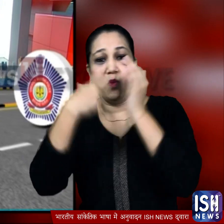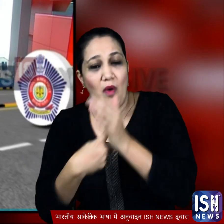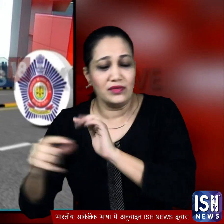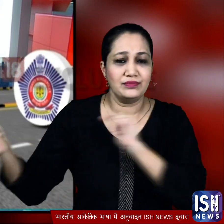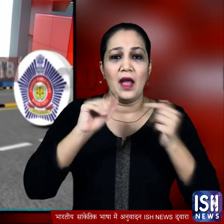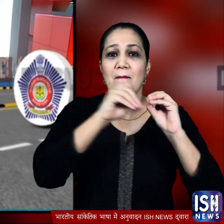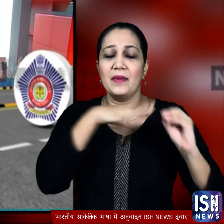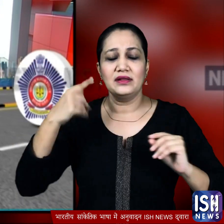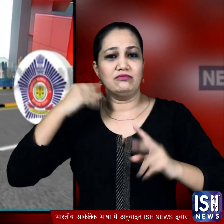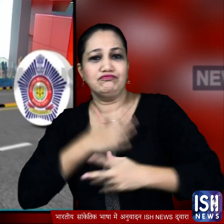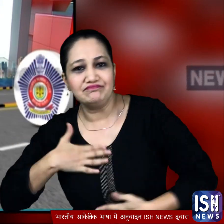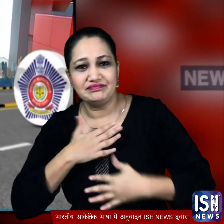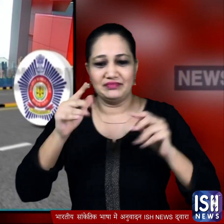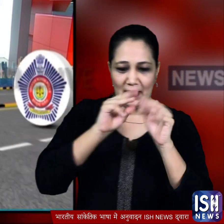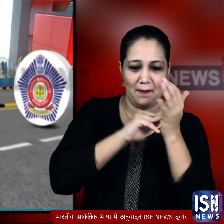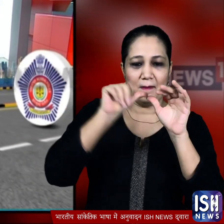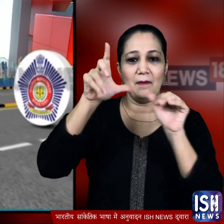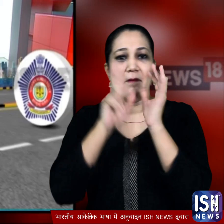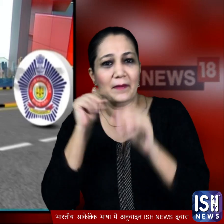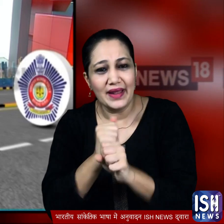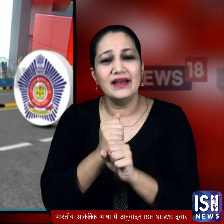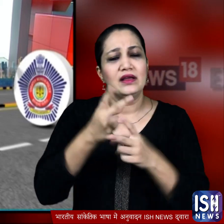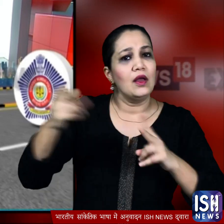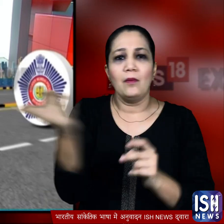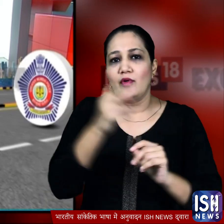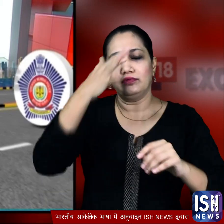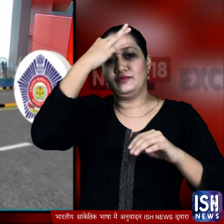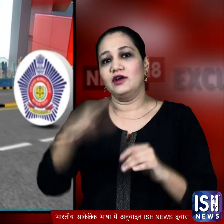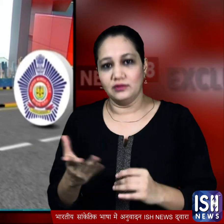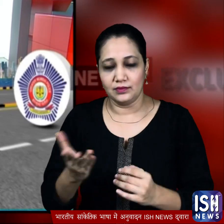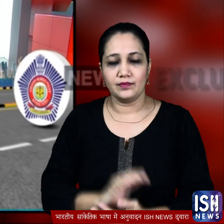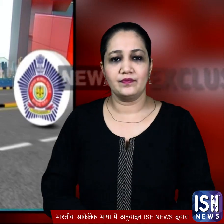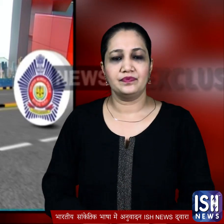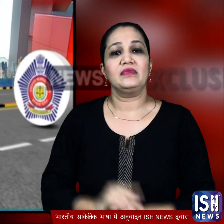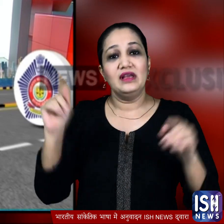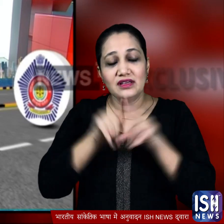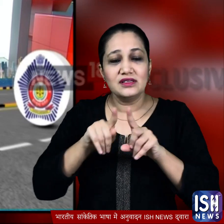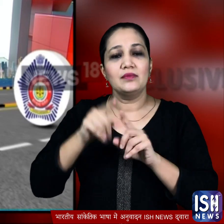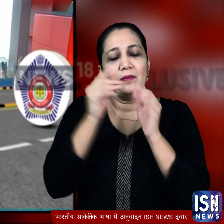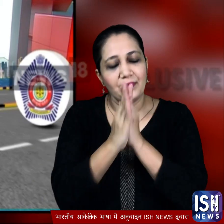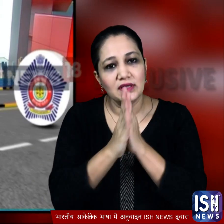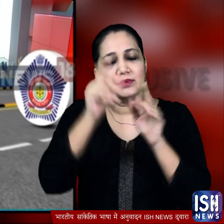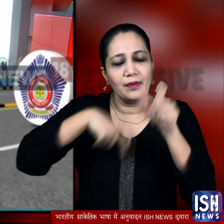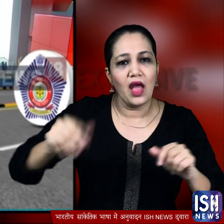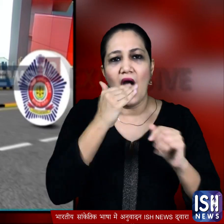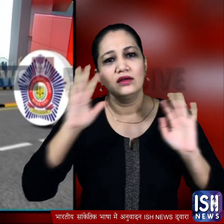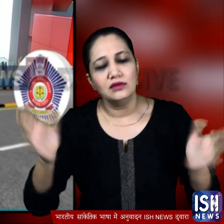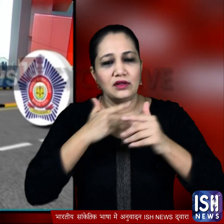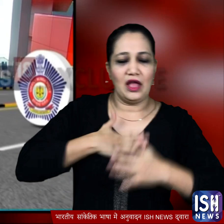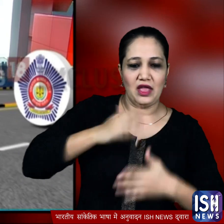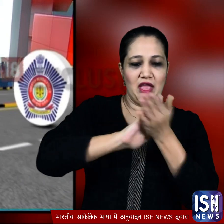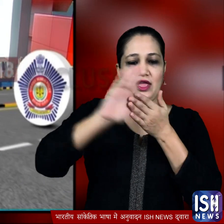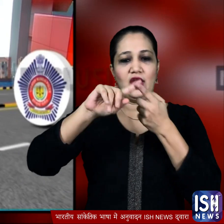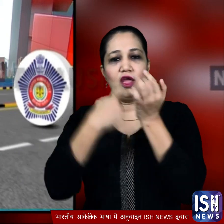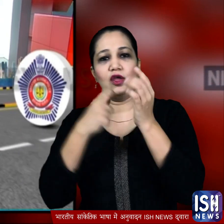में बांद्रा की सड़कों पर मलंग करना 2 एक्टर को भारी पड़ गया। इसीलिए लोगों से अपील है कि वो बेवजह